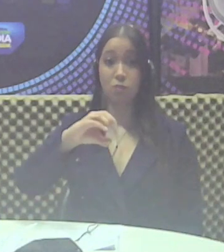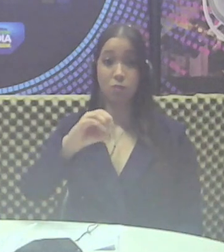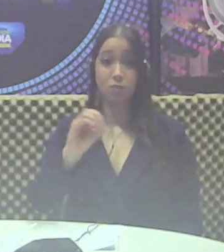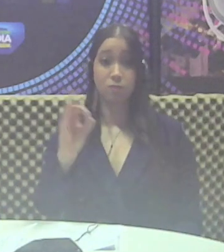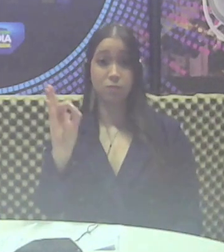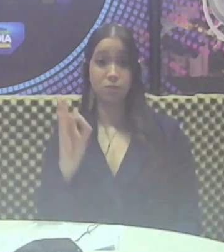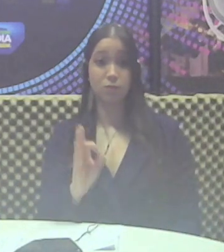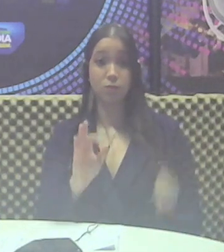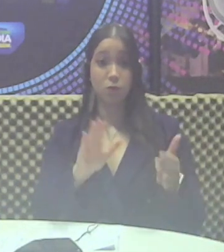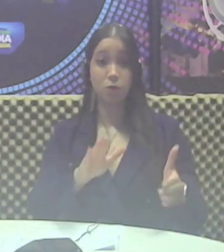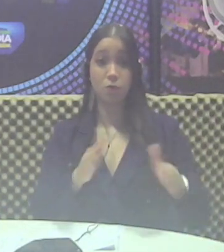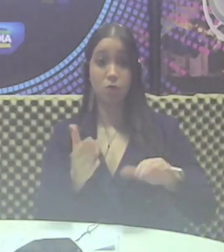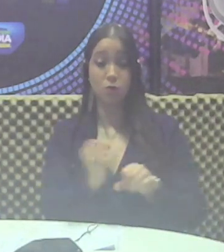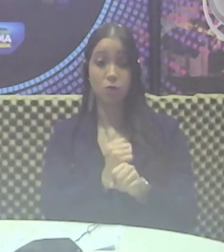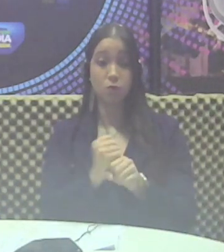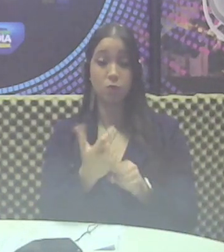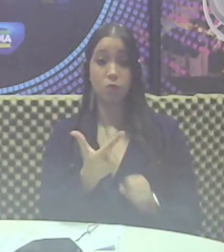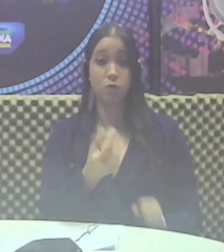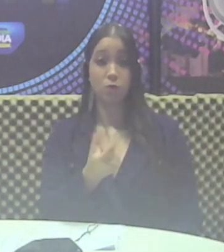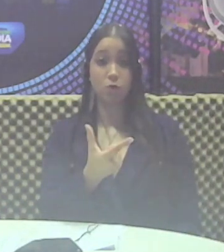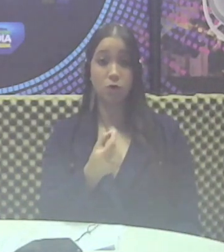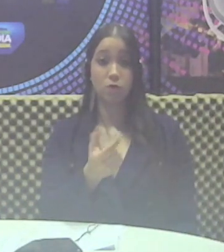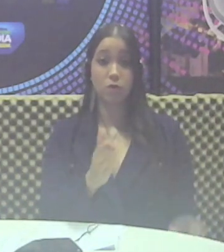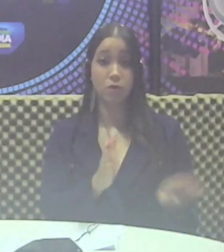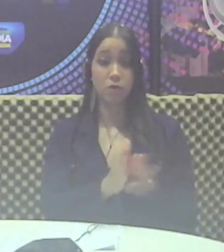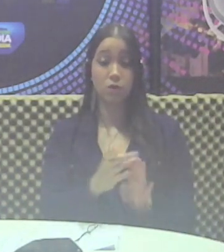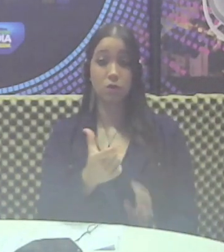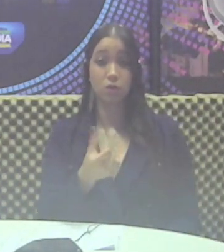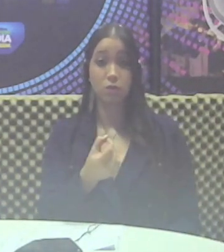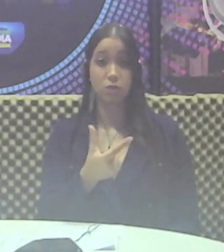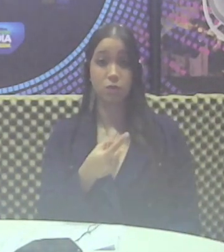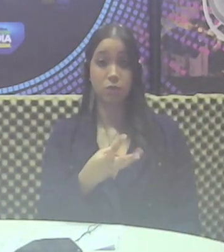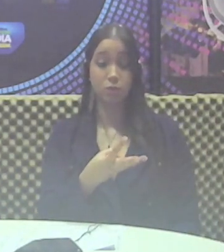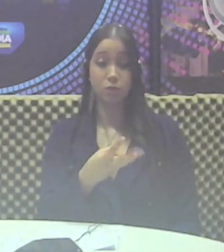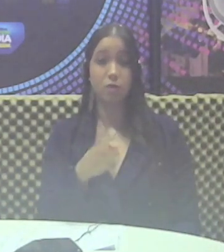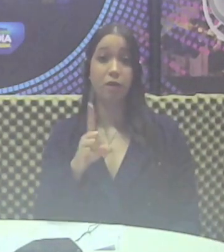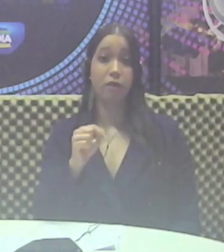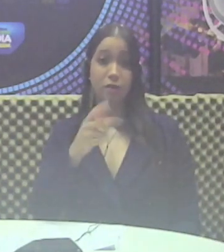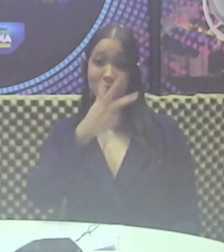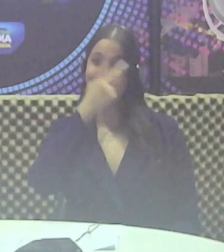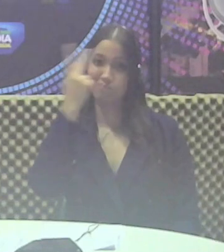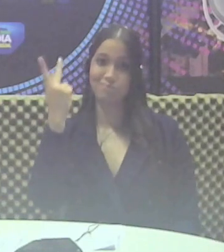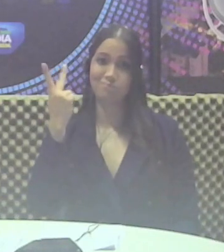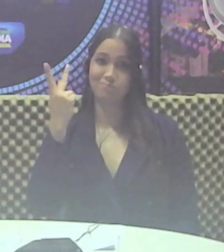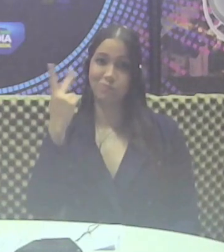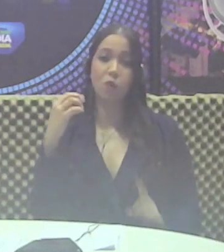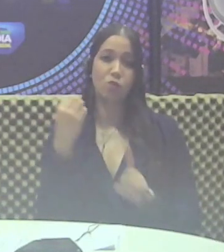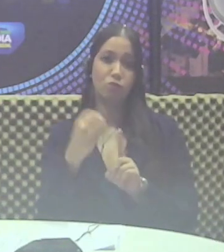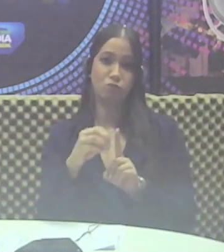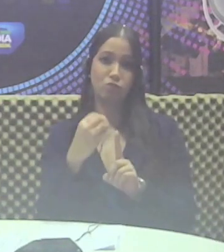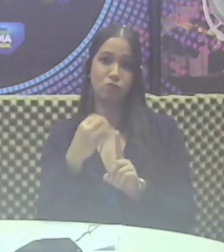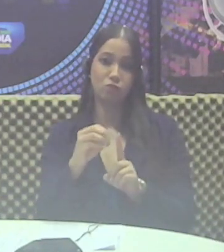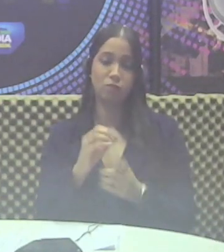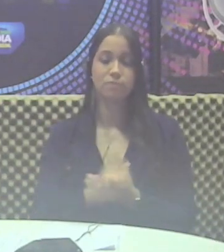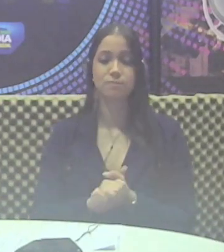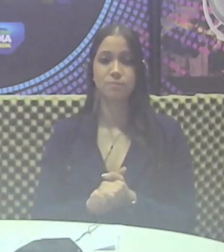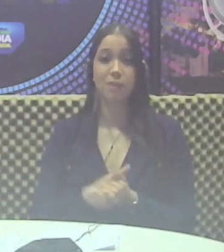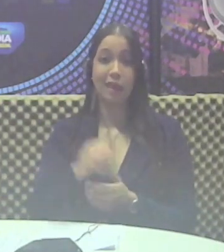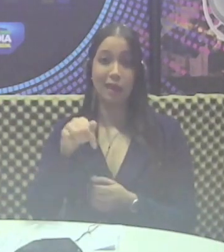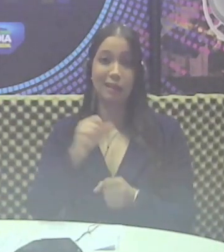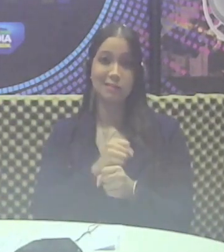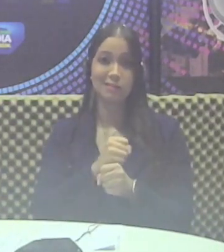dos óbitos entre os anos 2020 e 2023 foram de pessoas com comorbidades. Neste ano